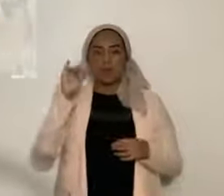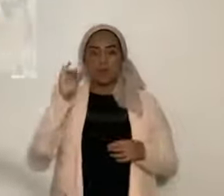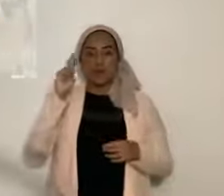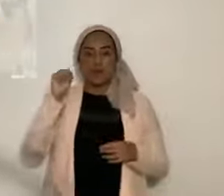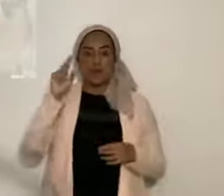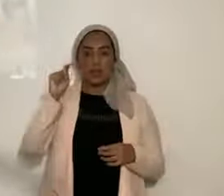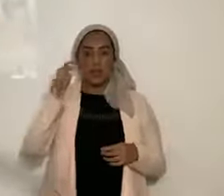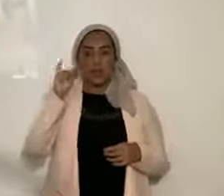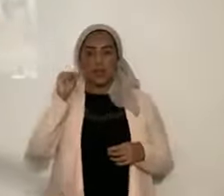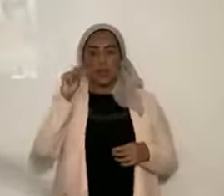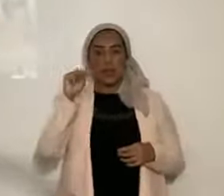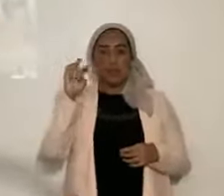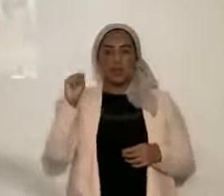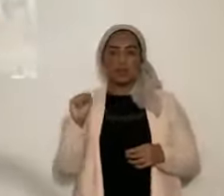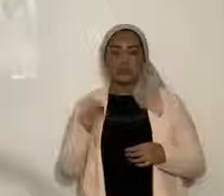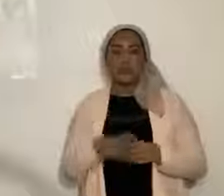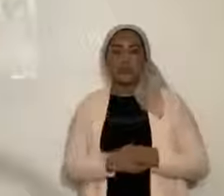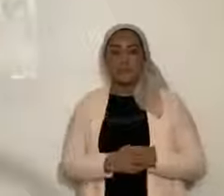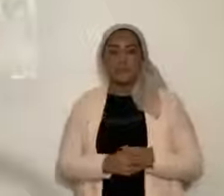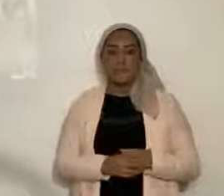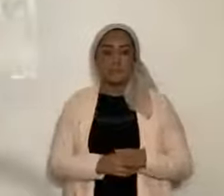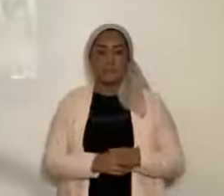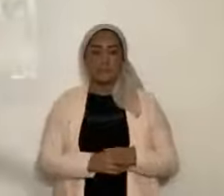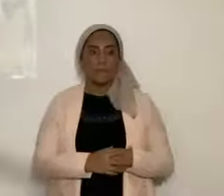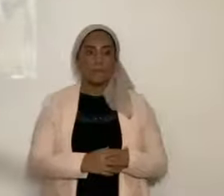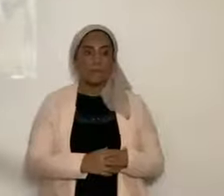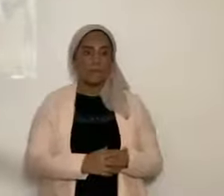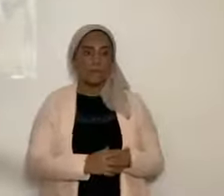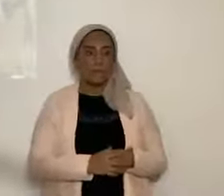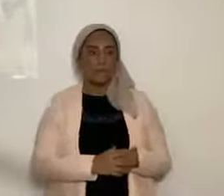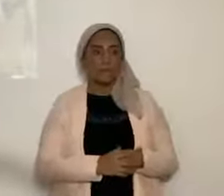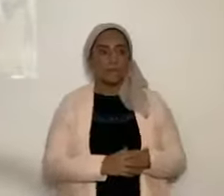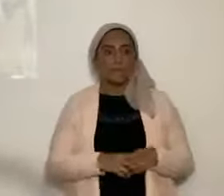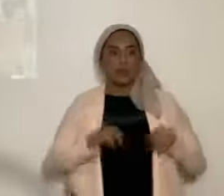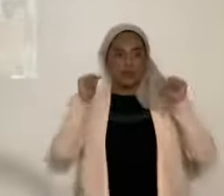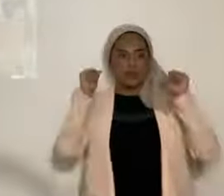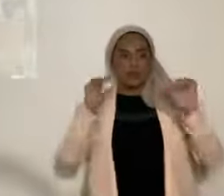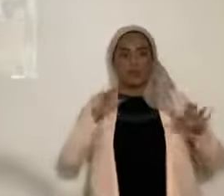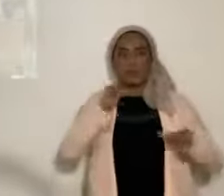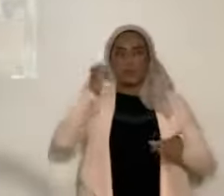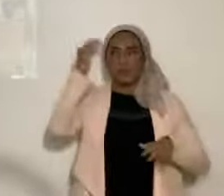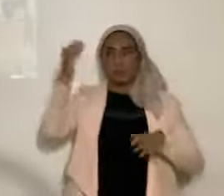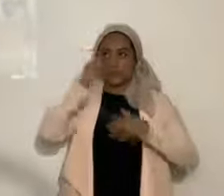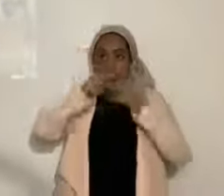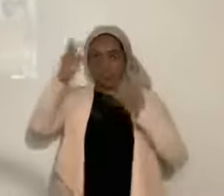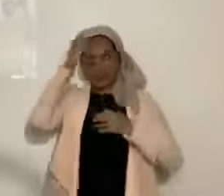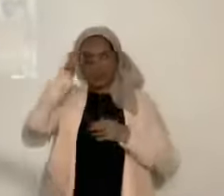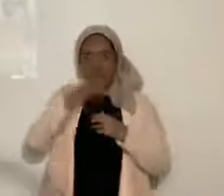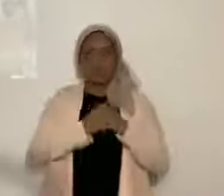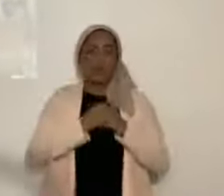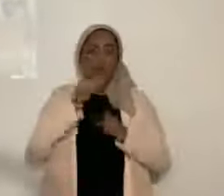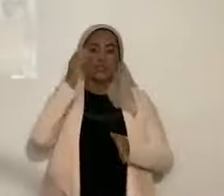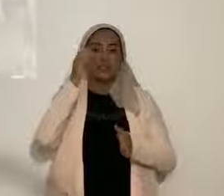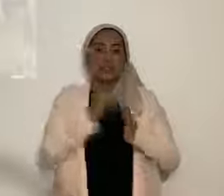amados Sajín. Vamos a 1 Corintios. Bendito es el abacados. 1 Corintios